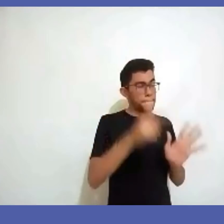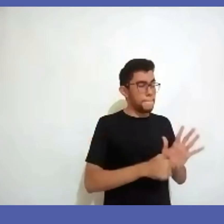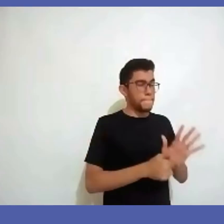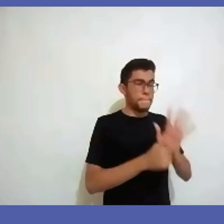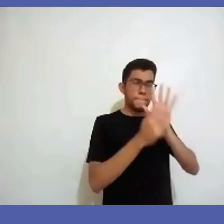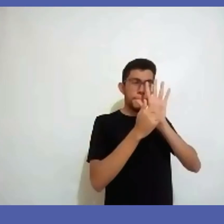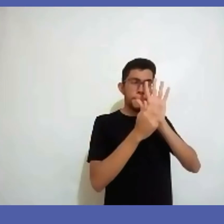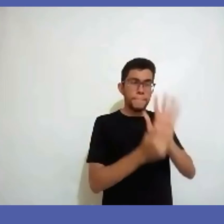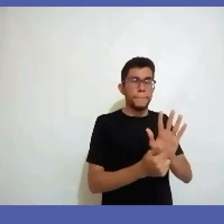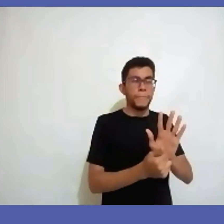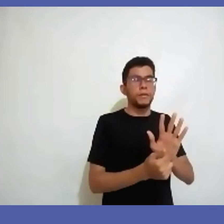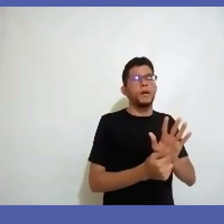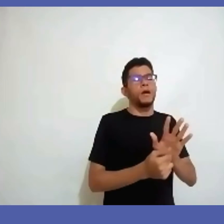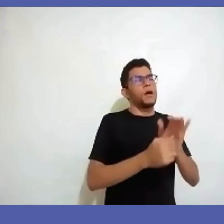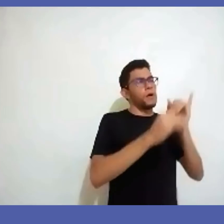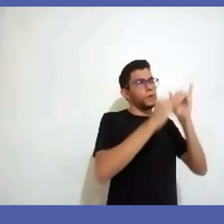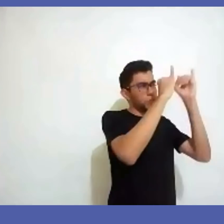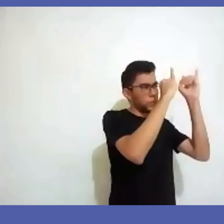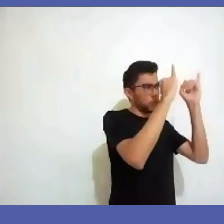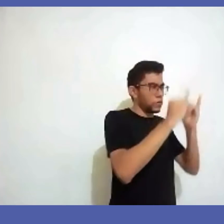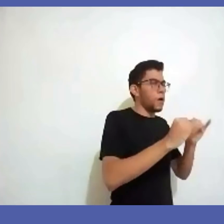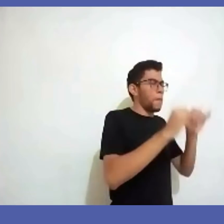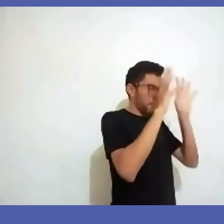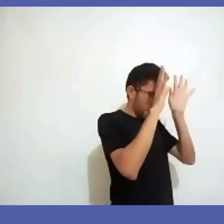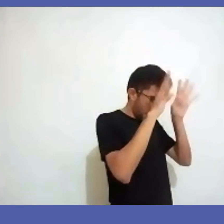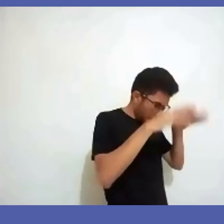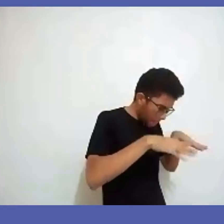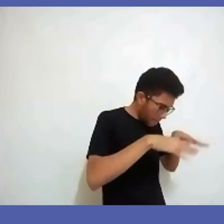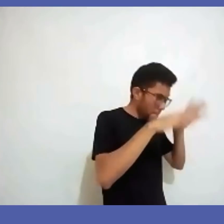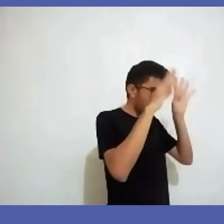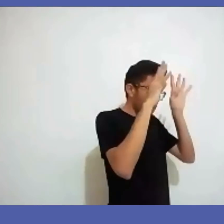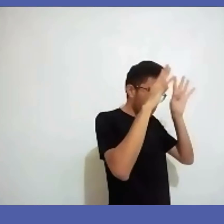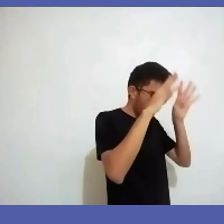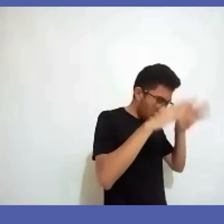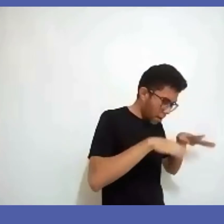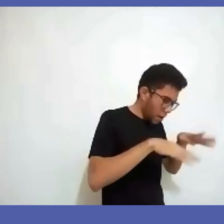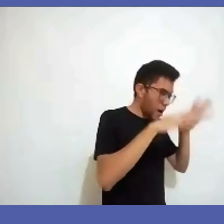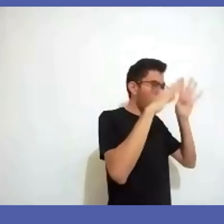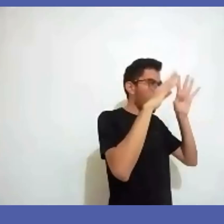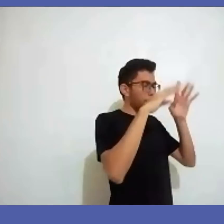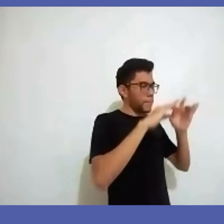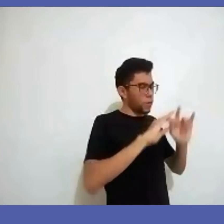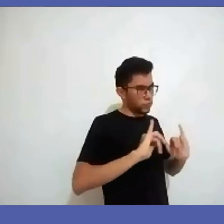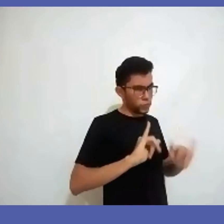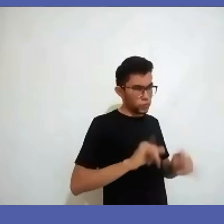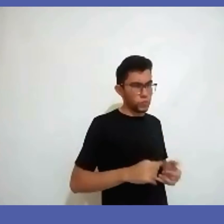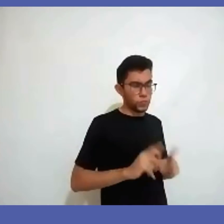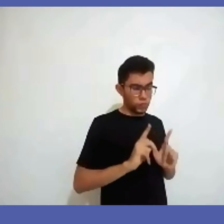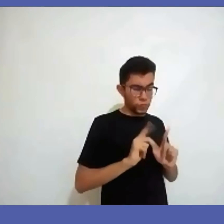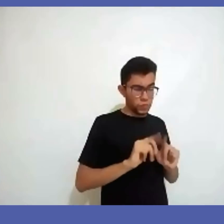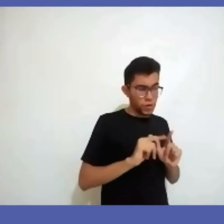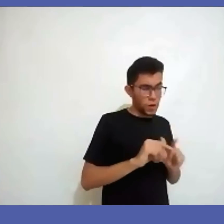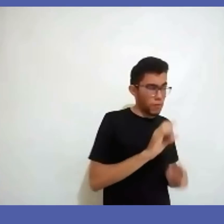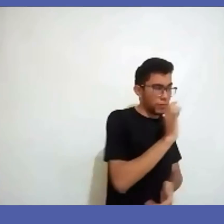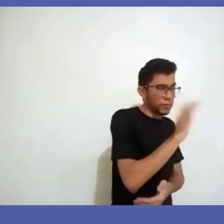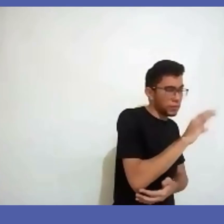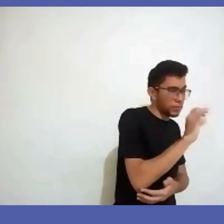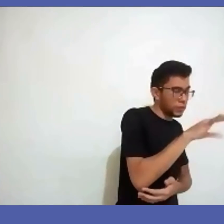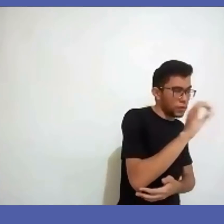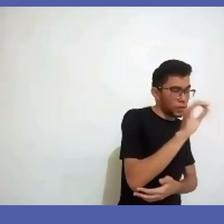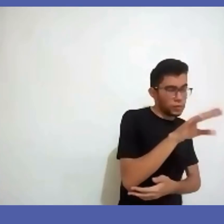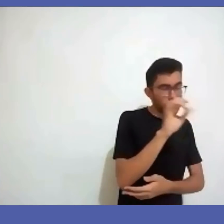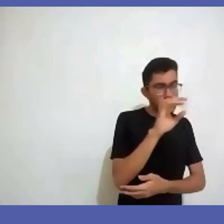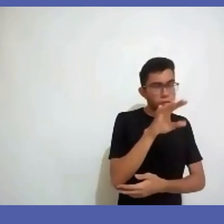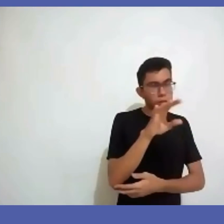adorar ídolos. Os anciãos do povo tinham cada um a sua câmara e o seu